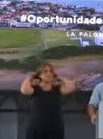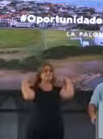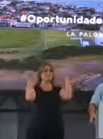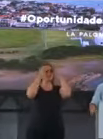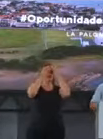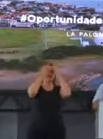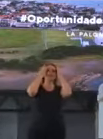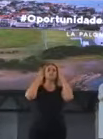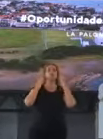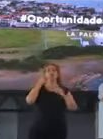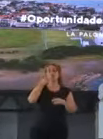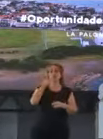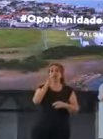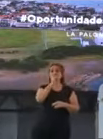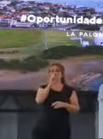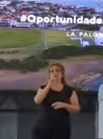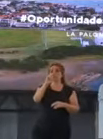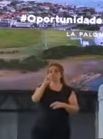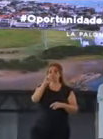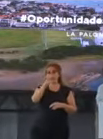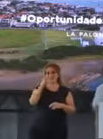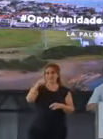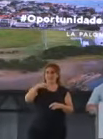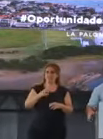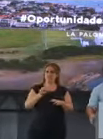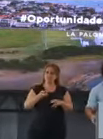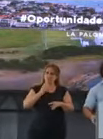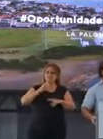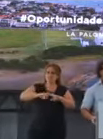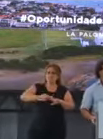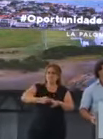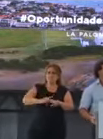Y con Azucena hemos hablado una y otra vez,